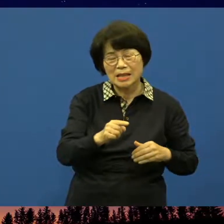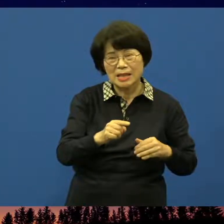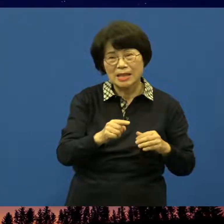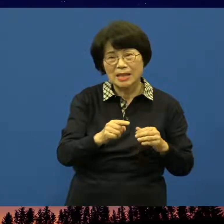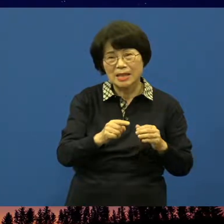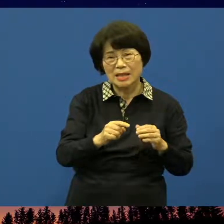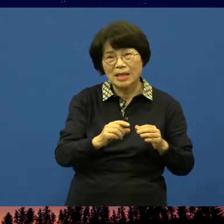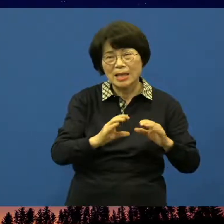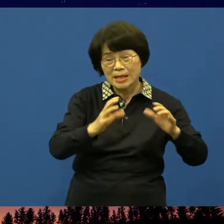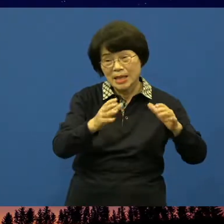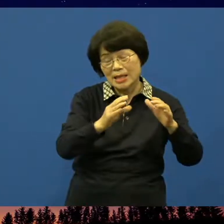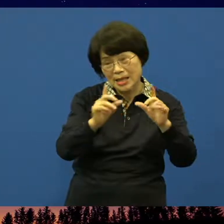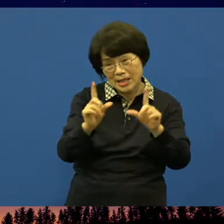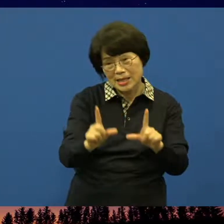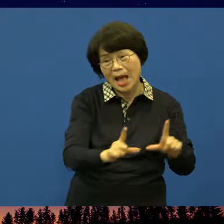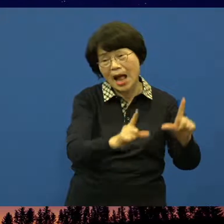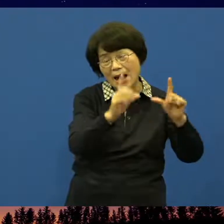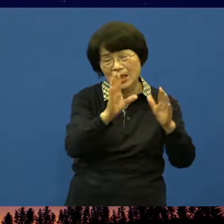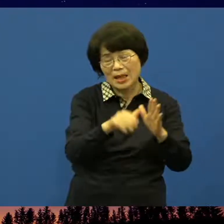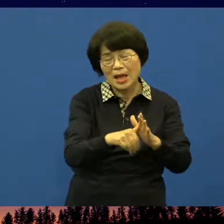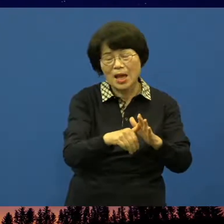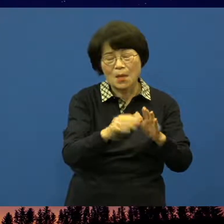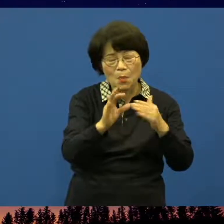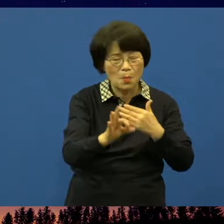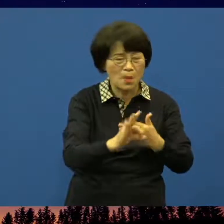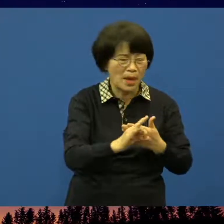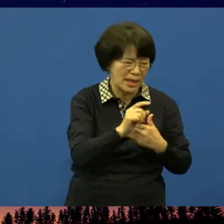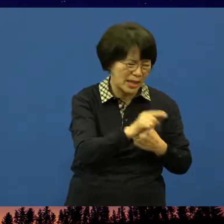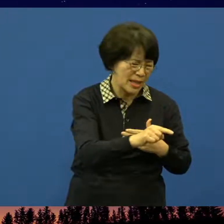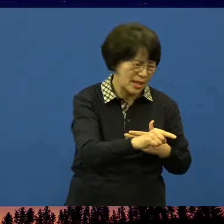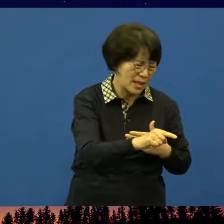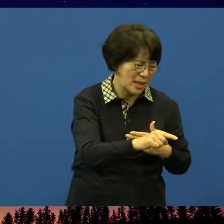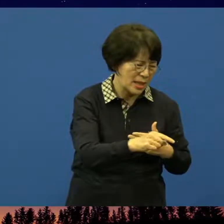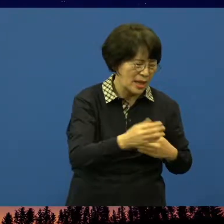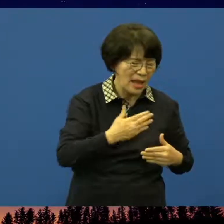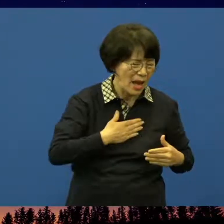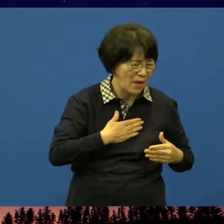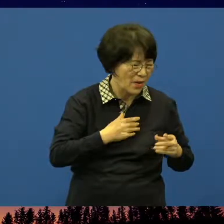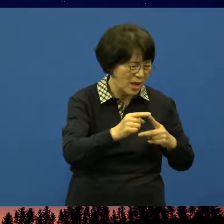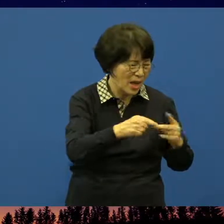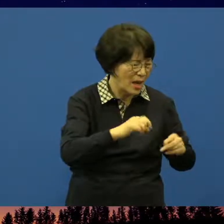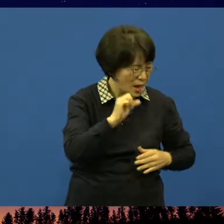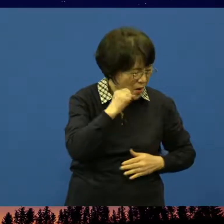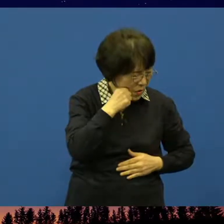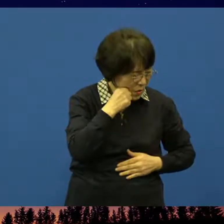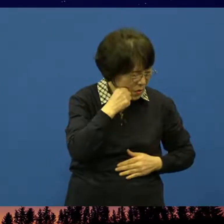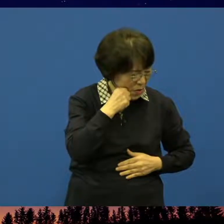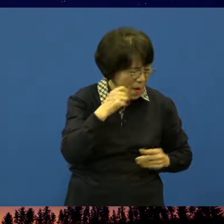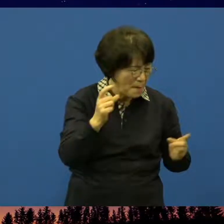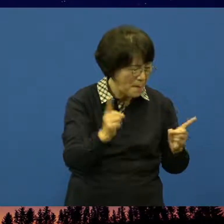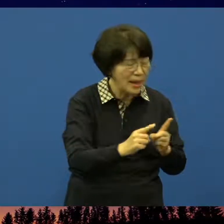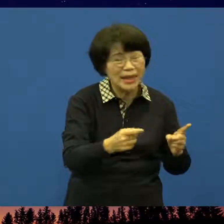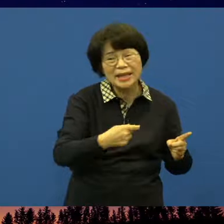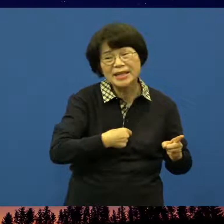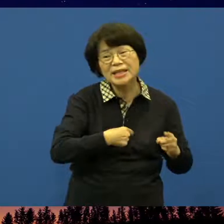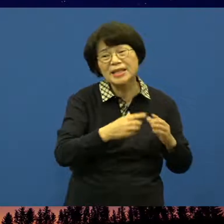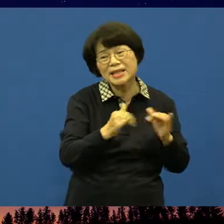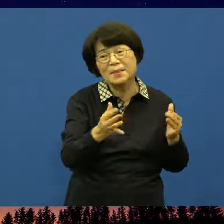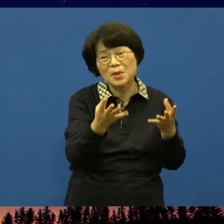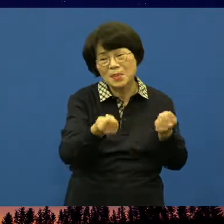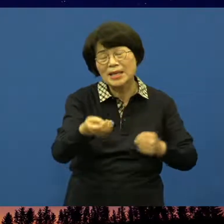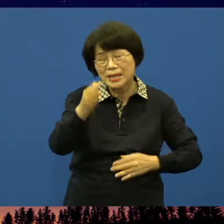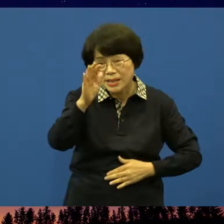삶을 살아요. 여러분, 삶이 풍성해지는 거죠. 복음 안에서 우리가 회복될 때 삶이 풍성해지고 관계가